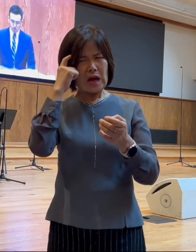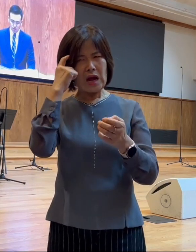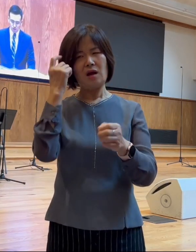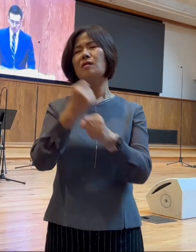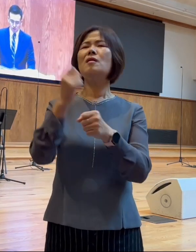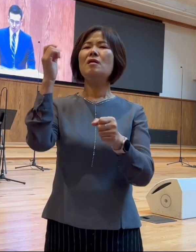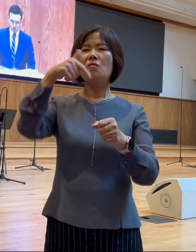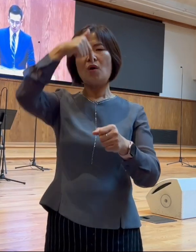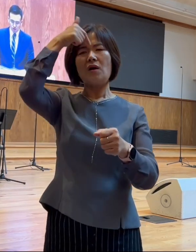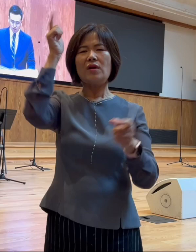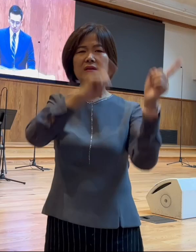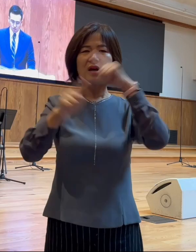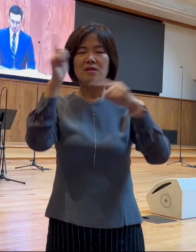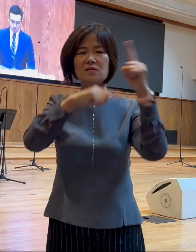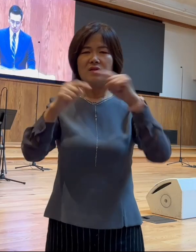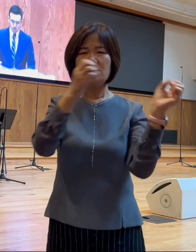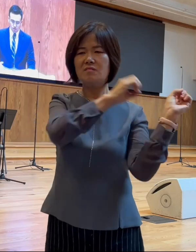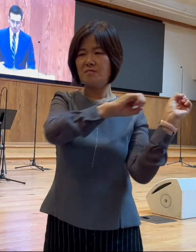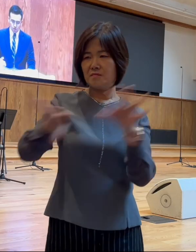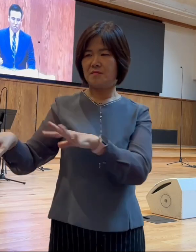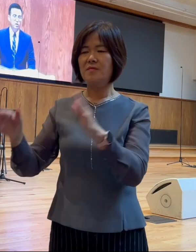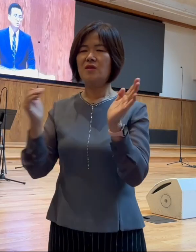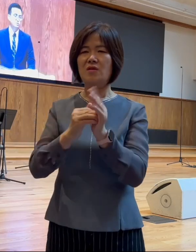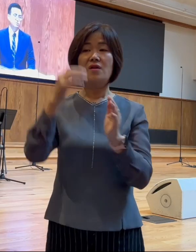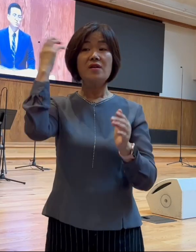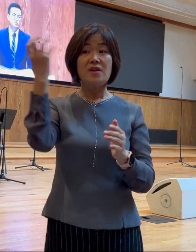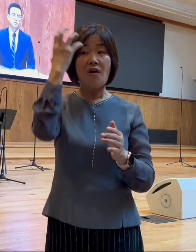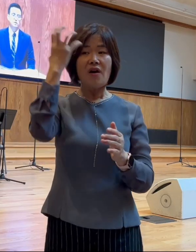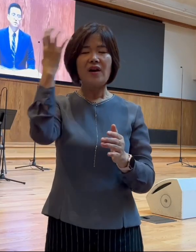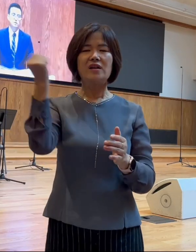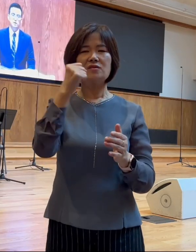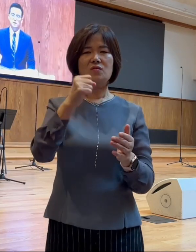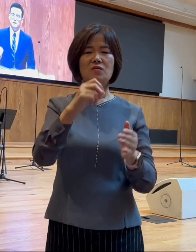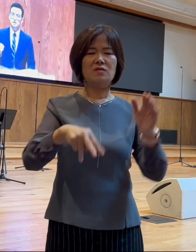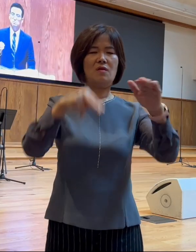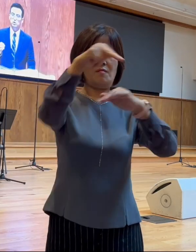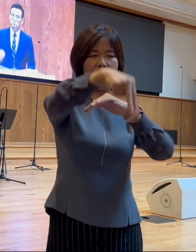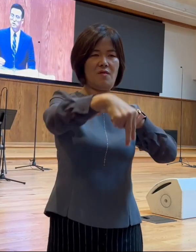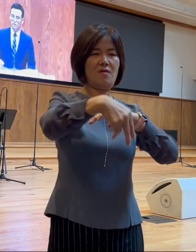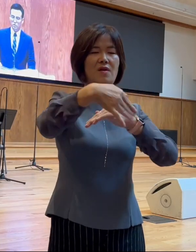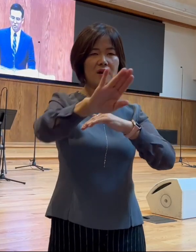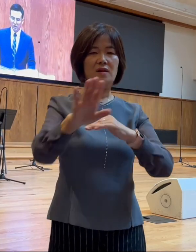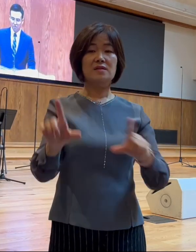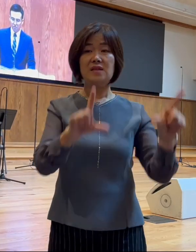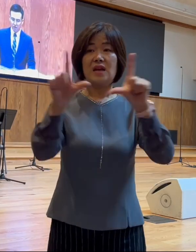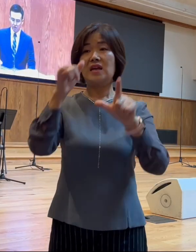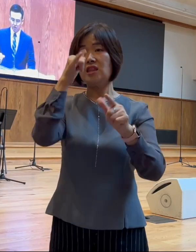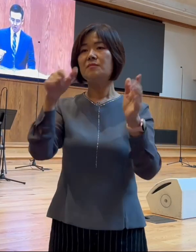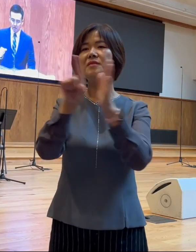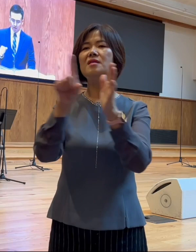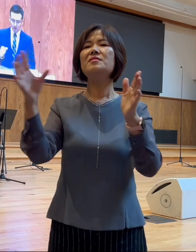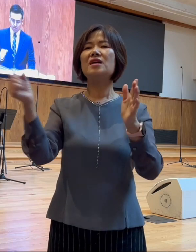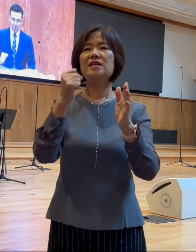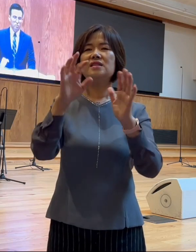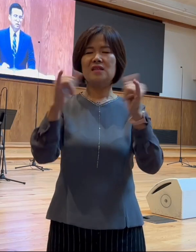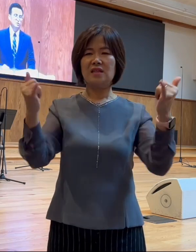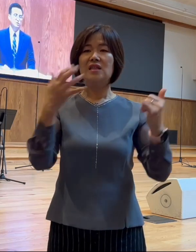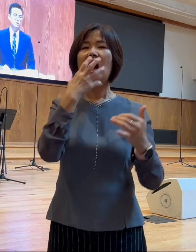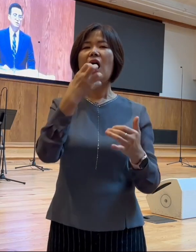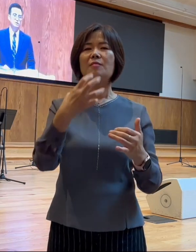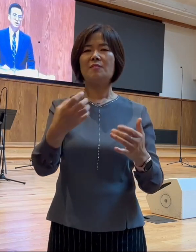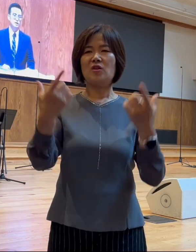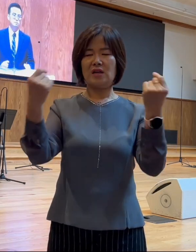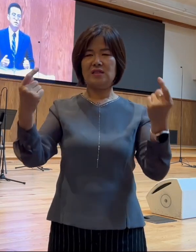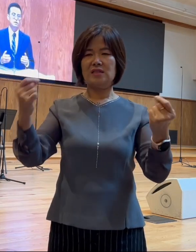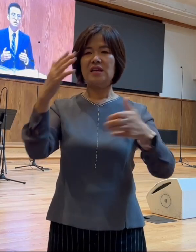상처들, 그 영의 증거로 넘어가십시오. 그렇게 살아있는 믿음을 가진 자, 그들은 아브라함과 같이